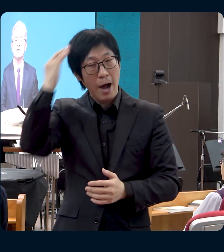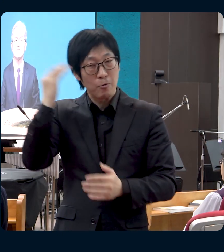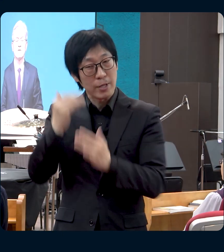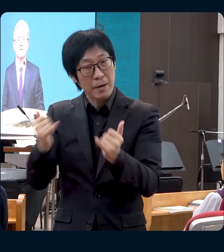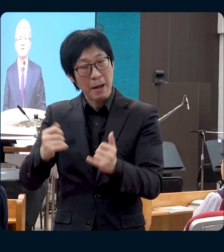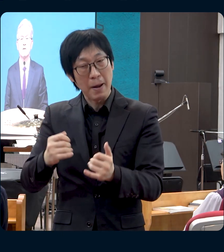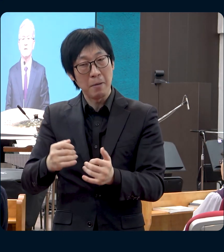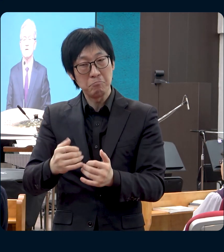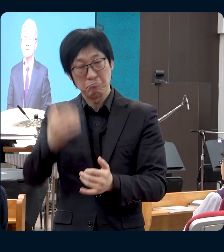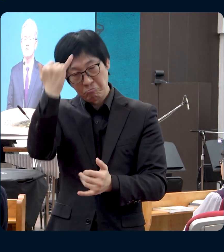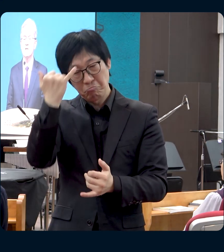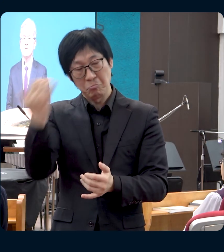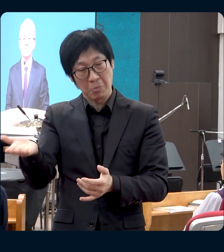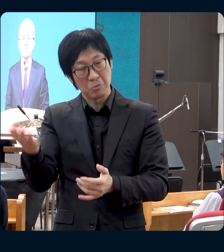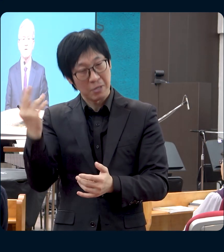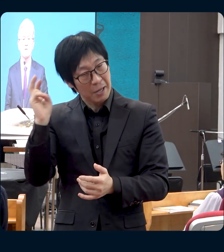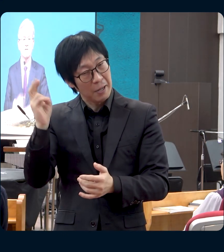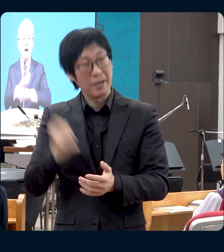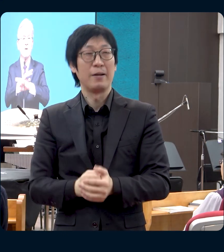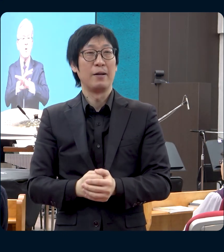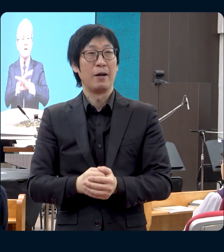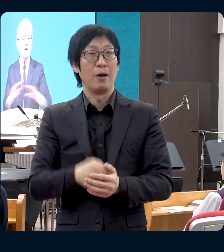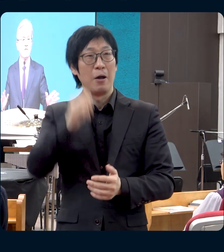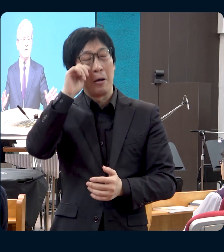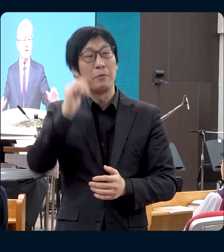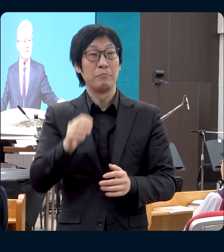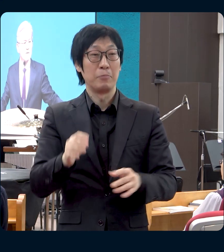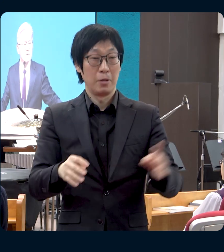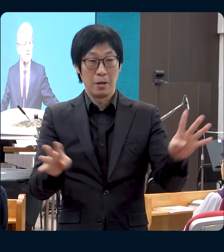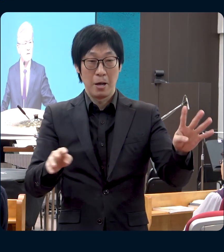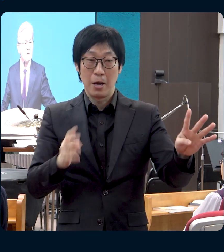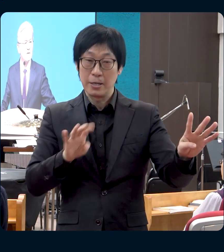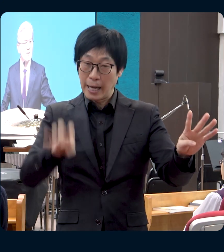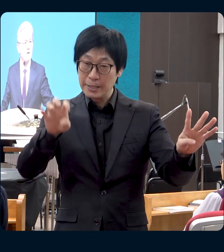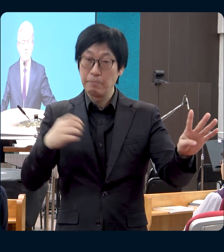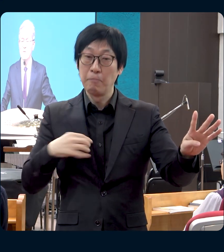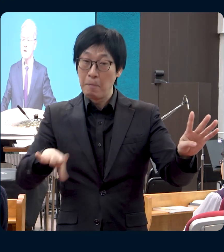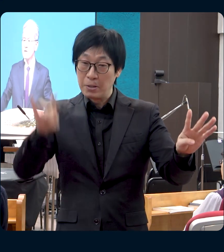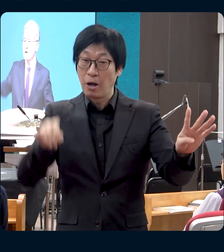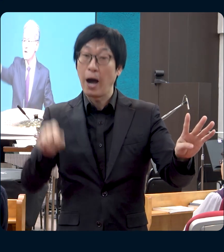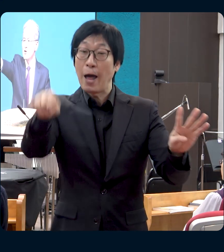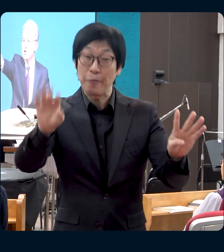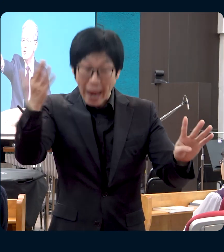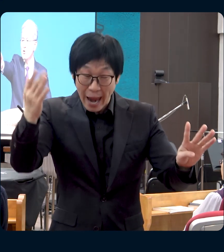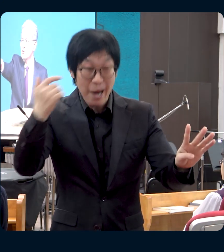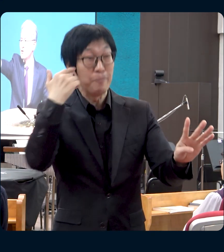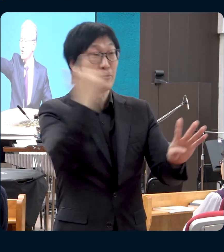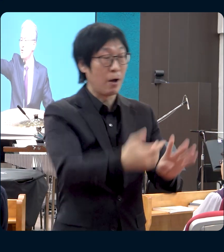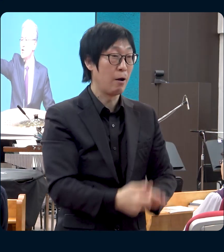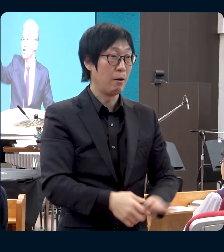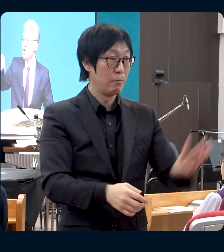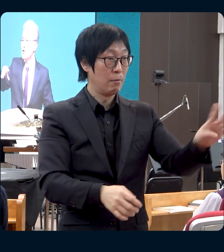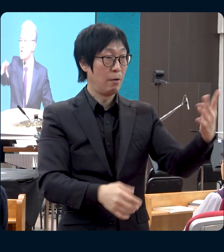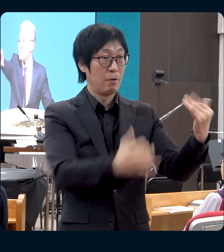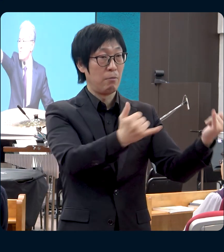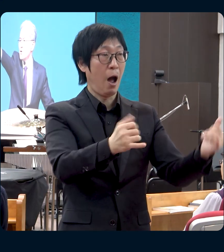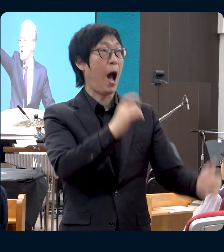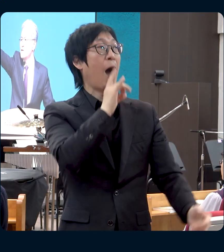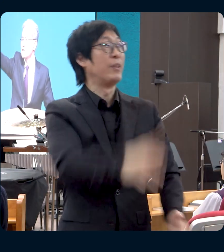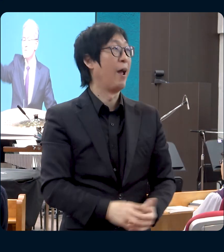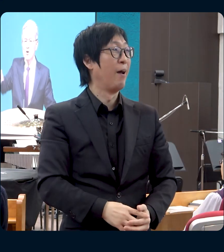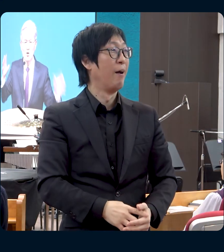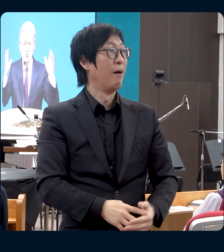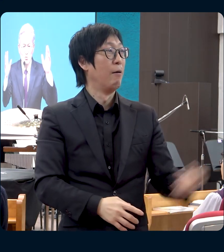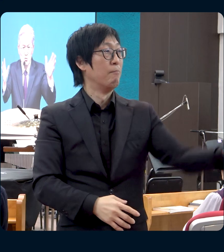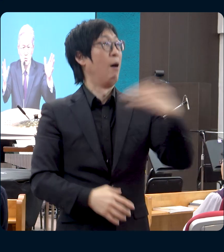되겠냐. 그랬더니 단호하게 안 된다는 거예요. 뿐만 아니라 그걸 어떻게 들었는지 그 400명의